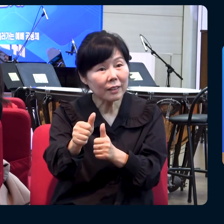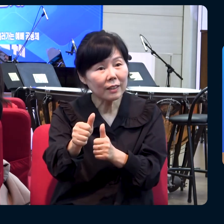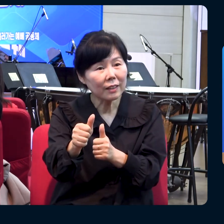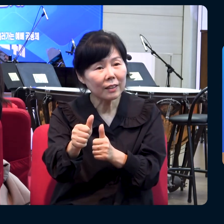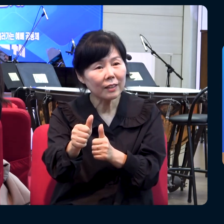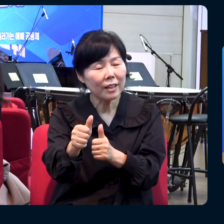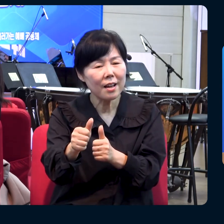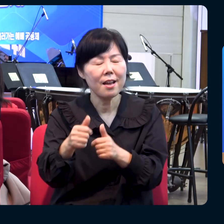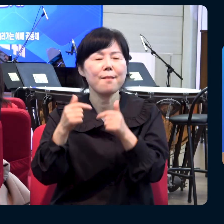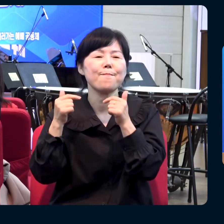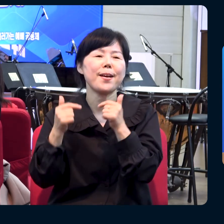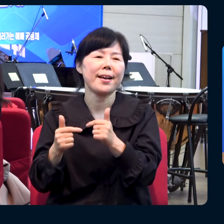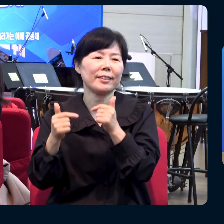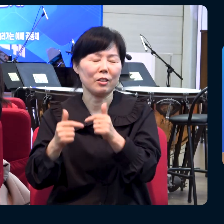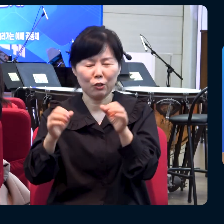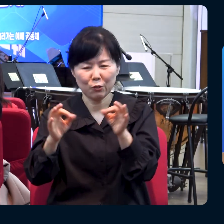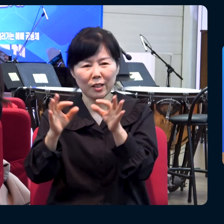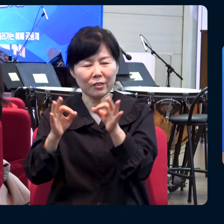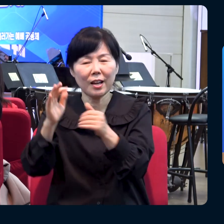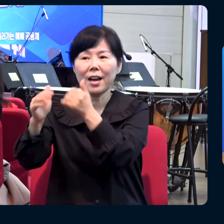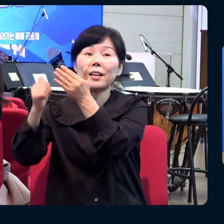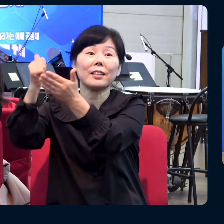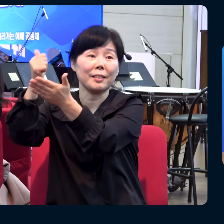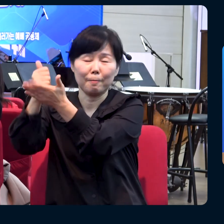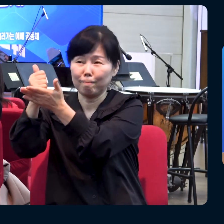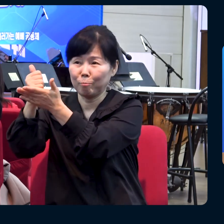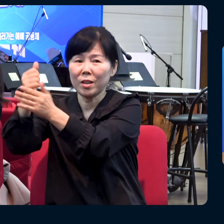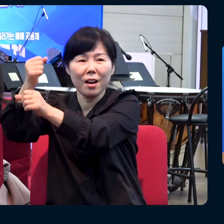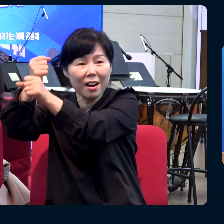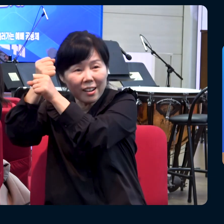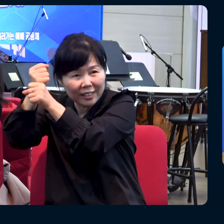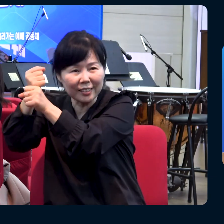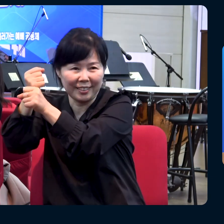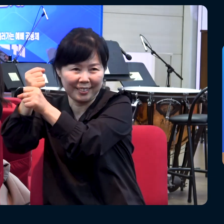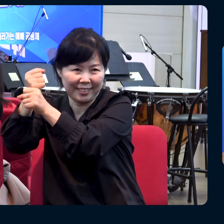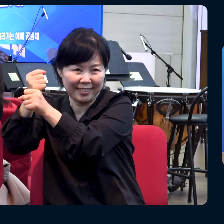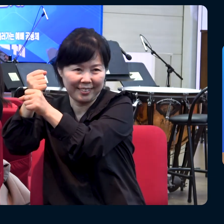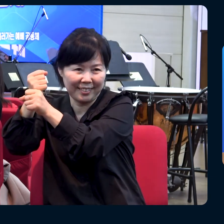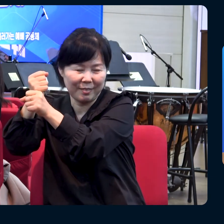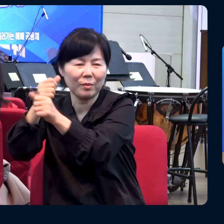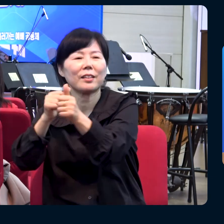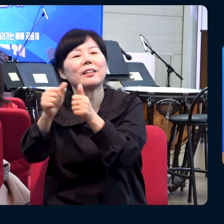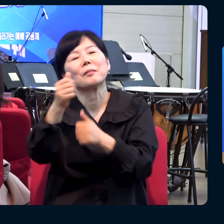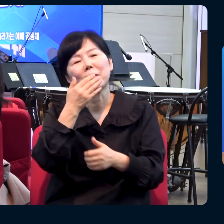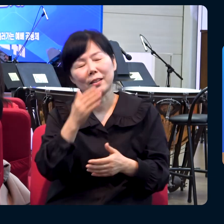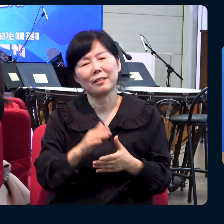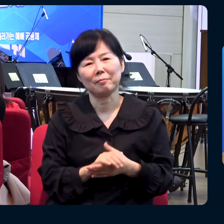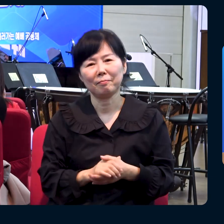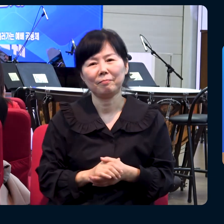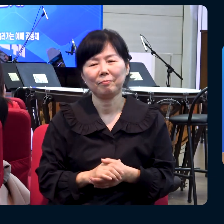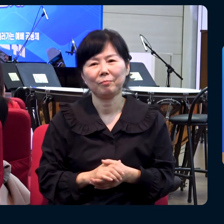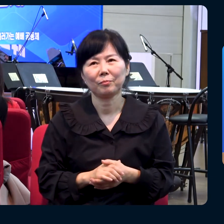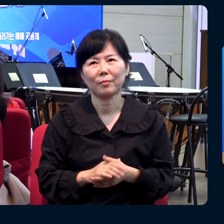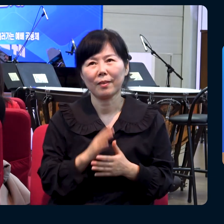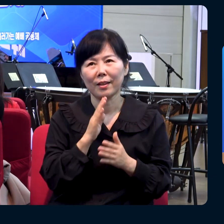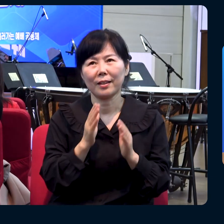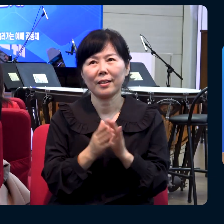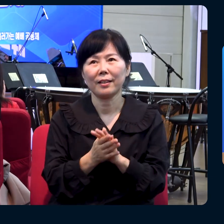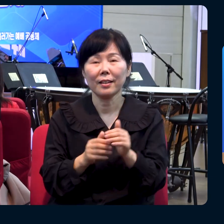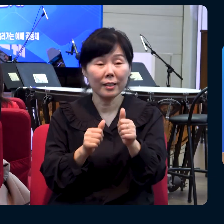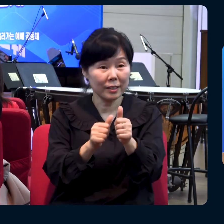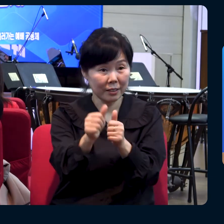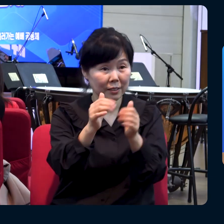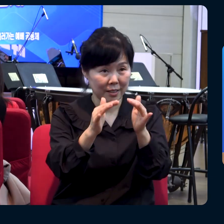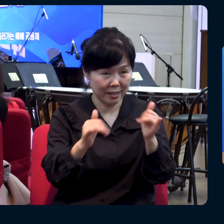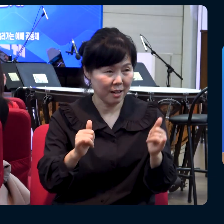승리는 매 순간 하나님을 의지하는 것입니다. 아멘.